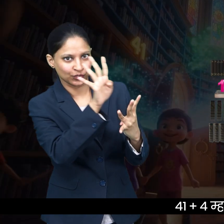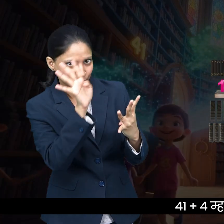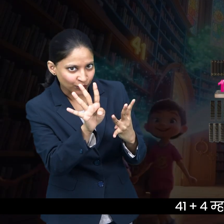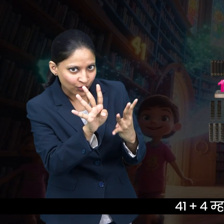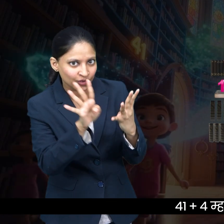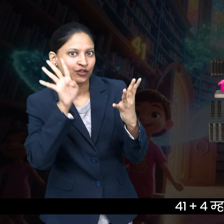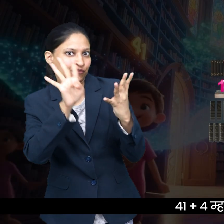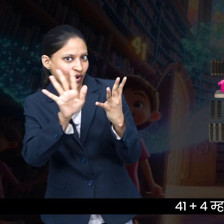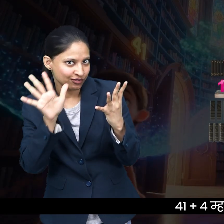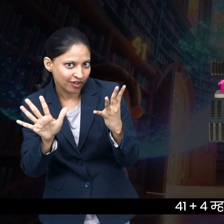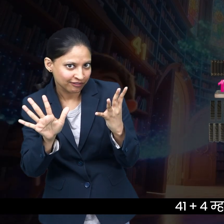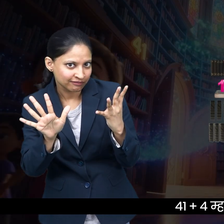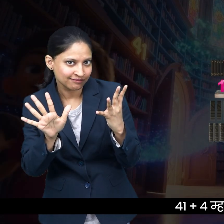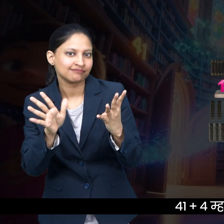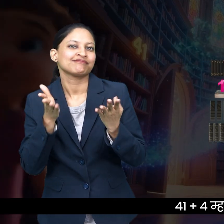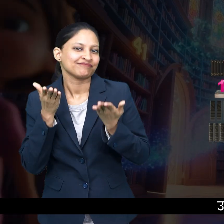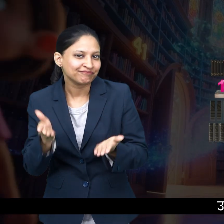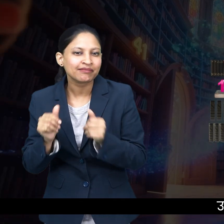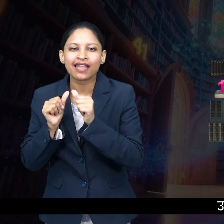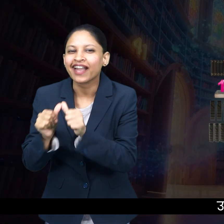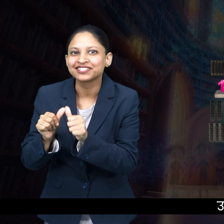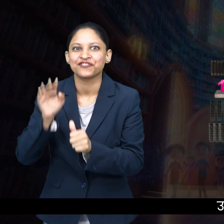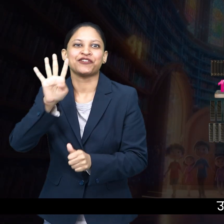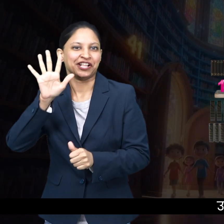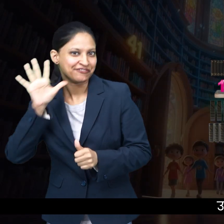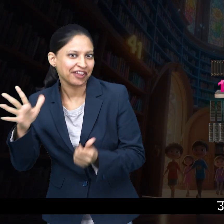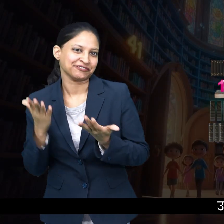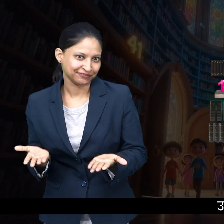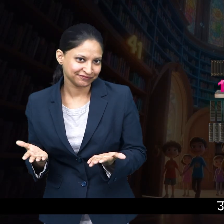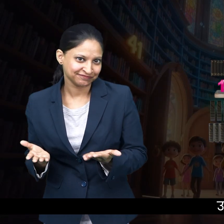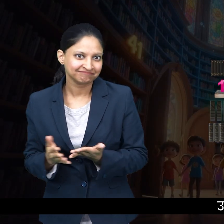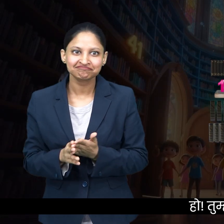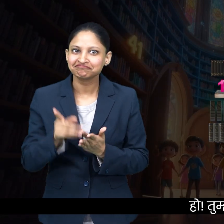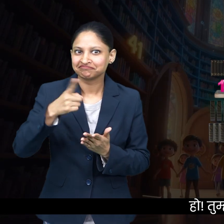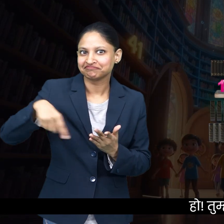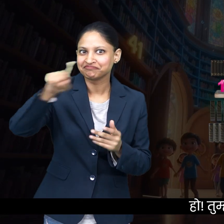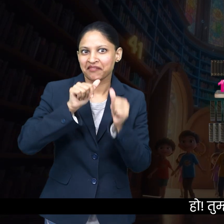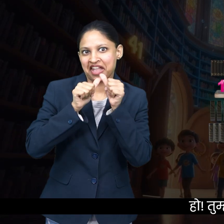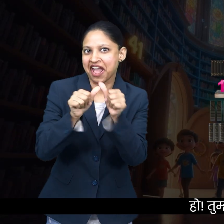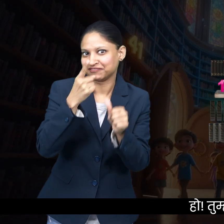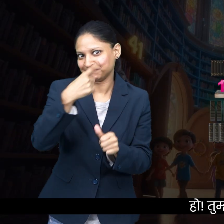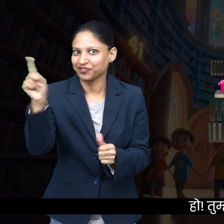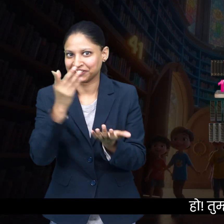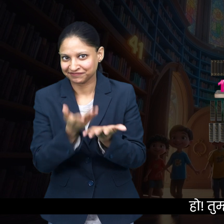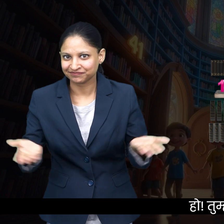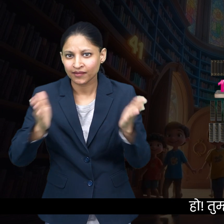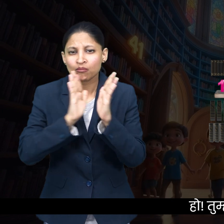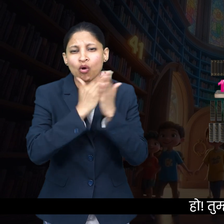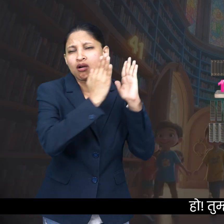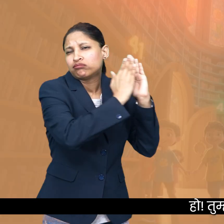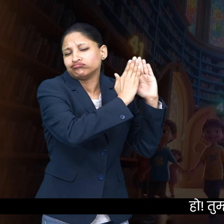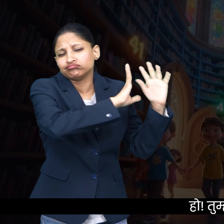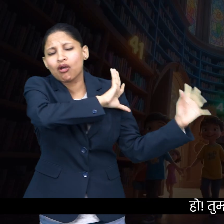43, 44, 45. उत्तर 45 आहे. हो,